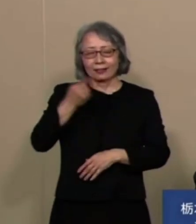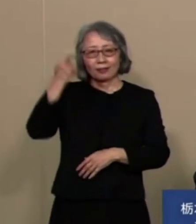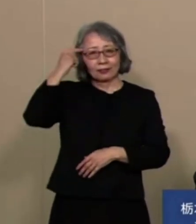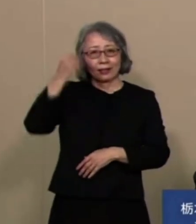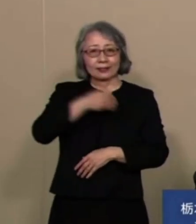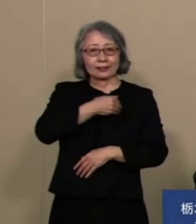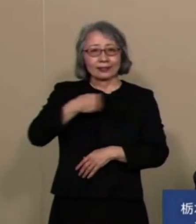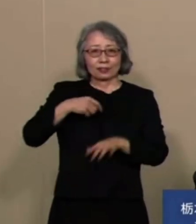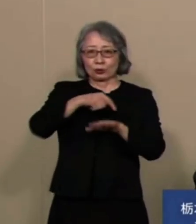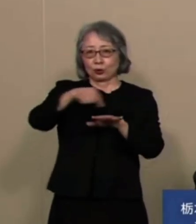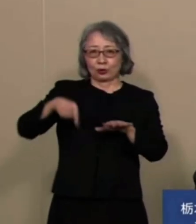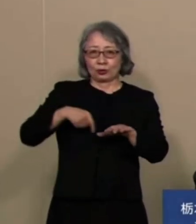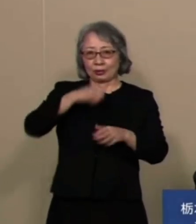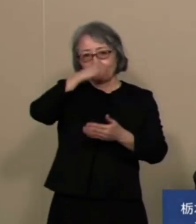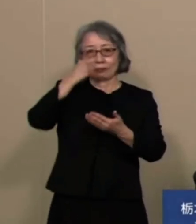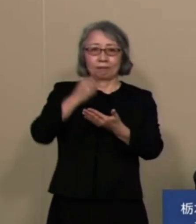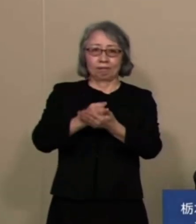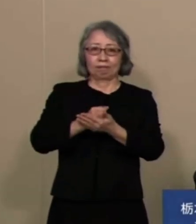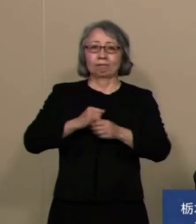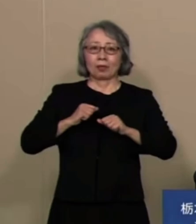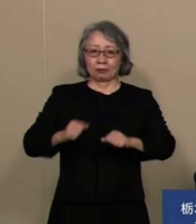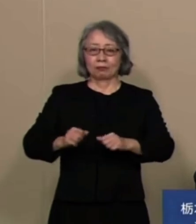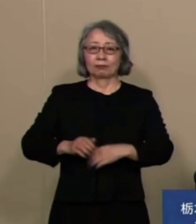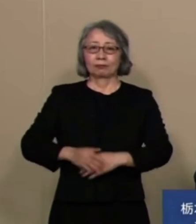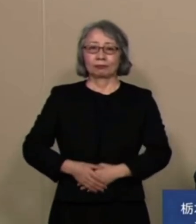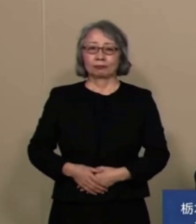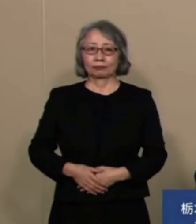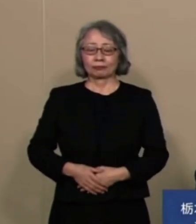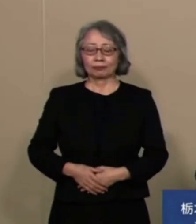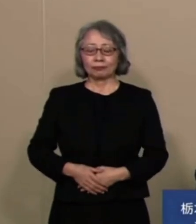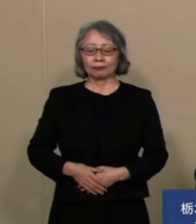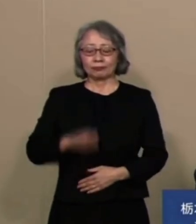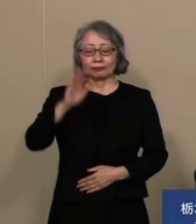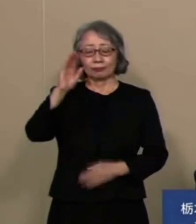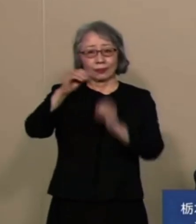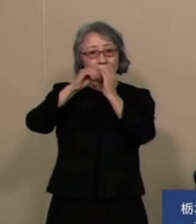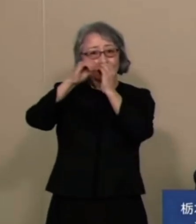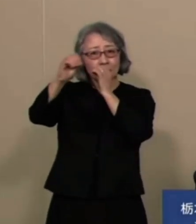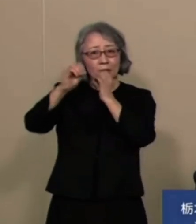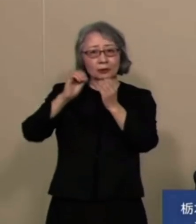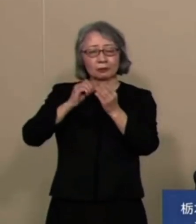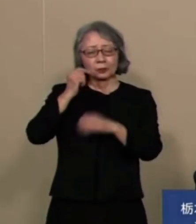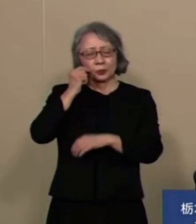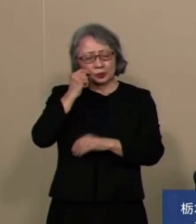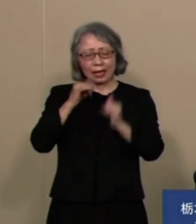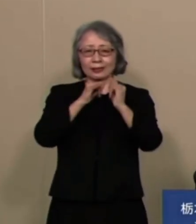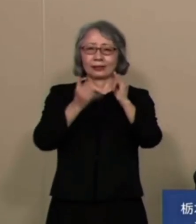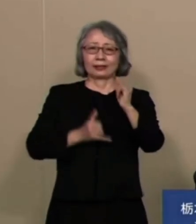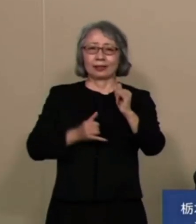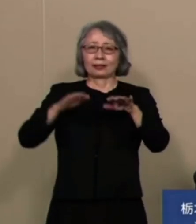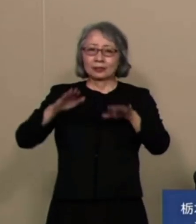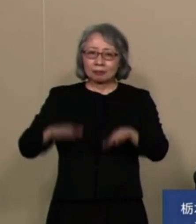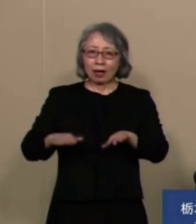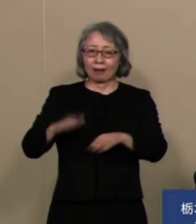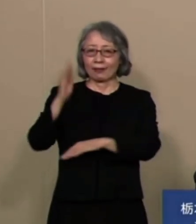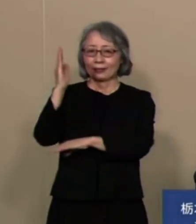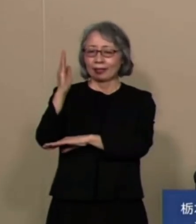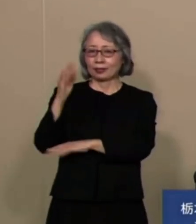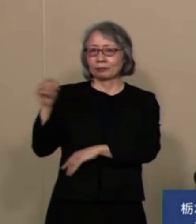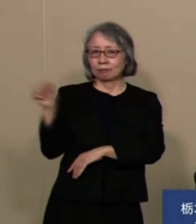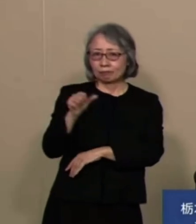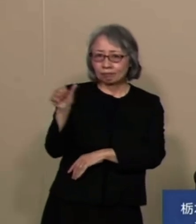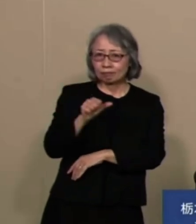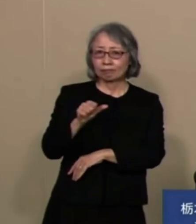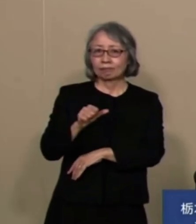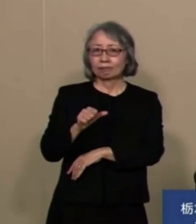幸せを実感できる栃を実現してまいります先の見通しが難しい時代だからこそ政治には